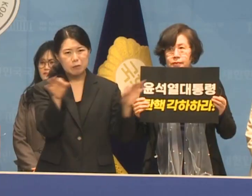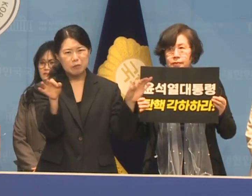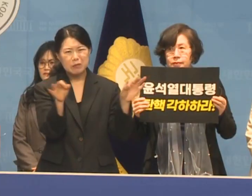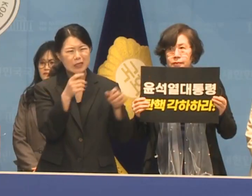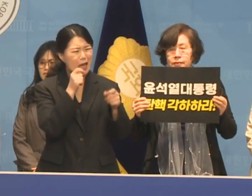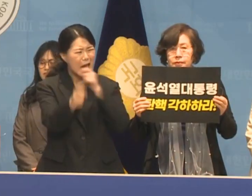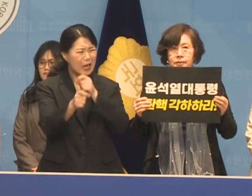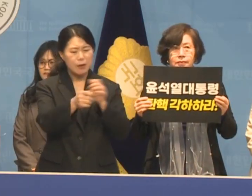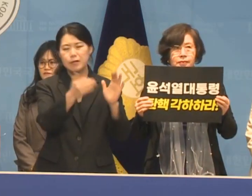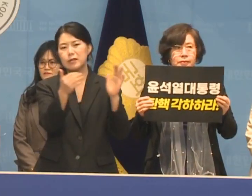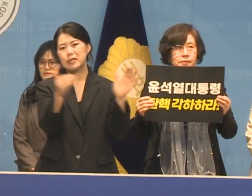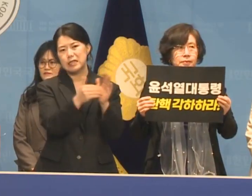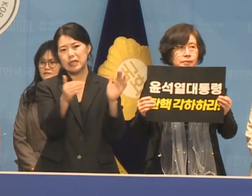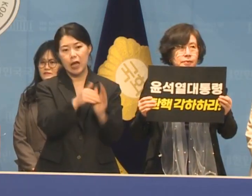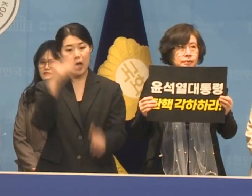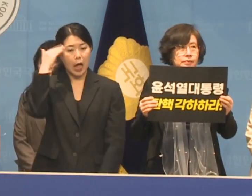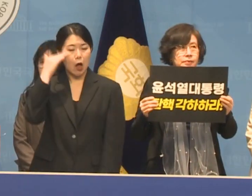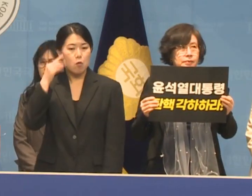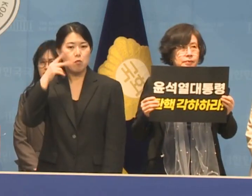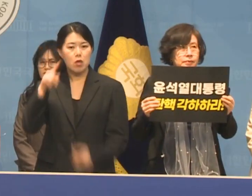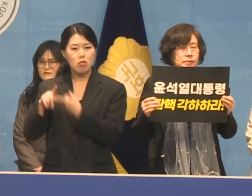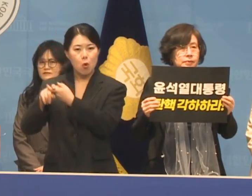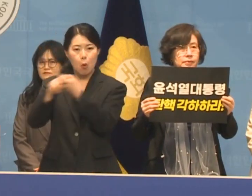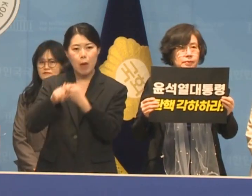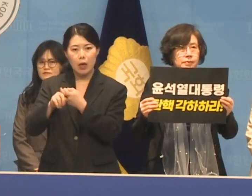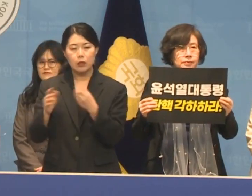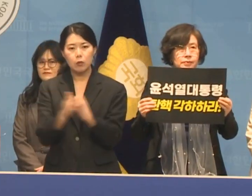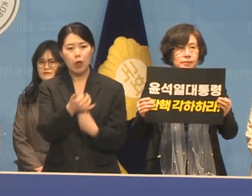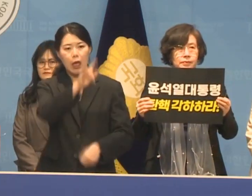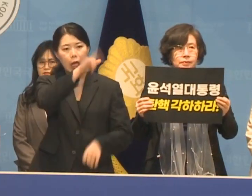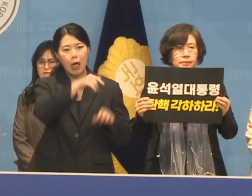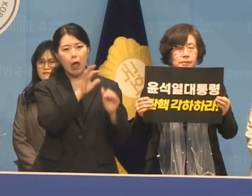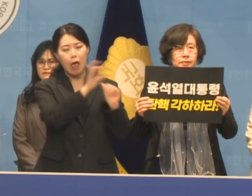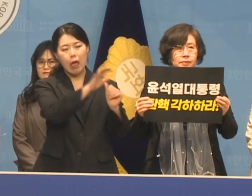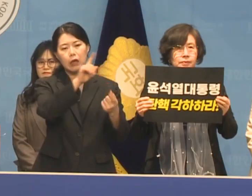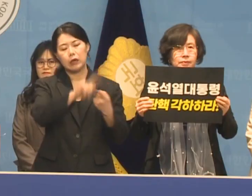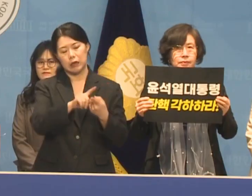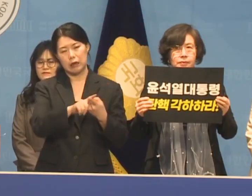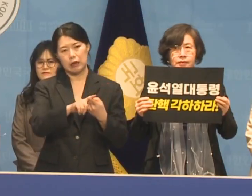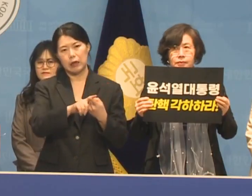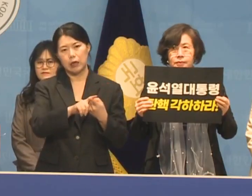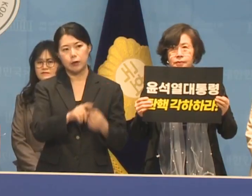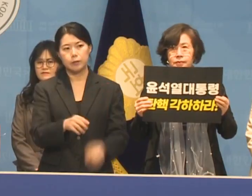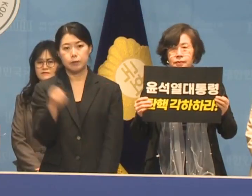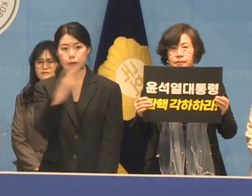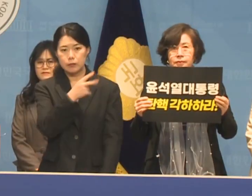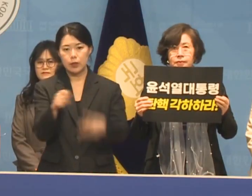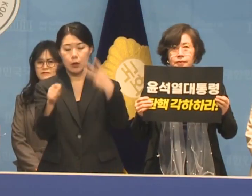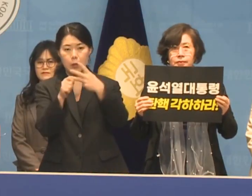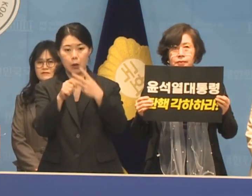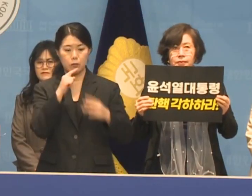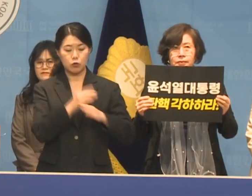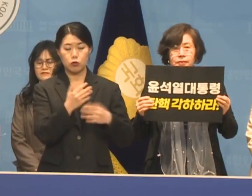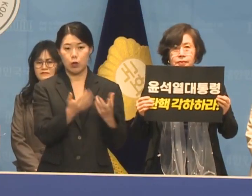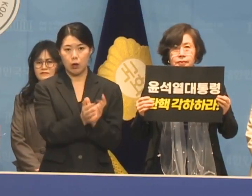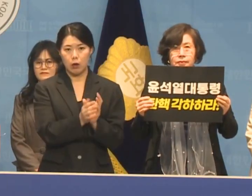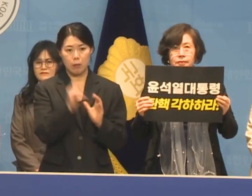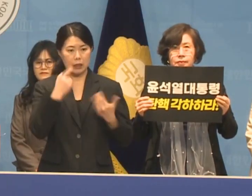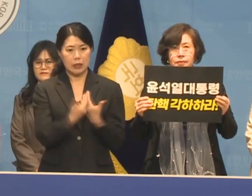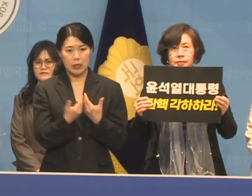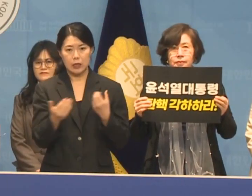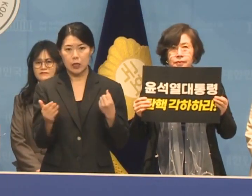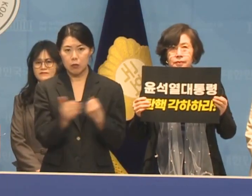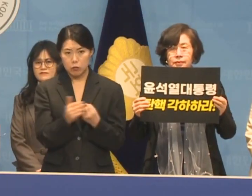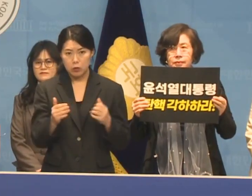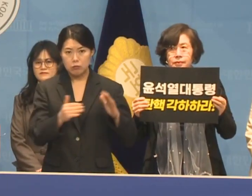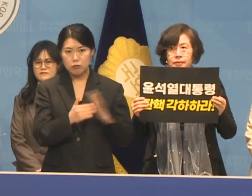끝내고 한미동맹을 강화해 북한의 비핵화를 위한 압박을 강화했습니다. 세 번째, 더불어민주당이 반대에